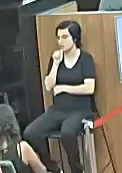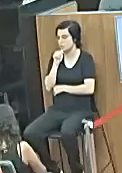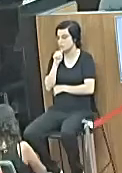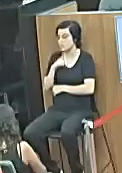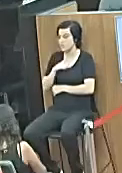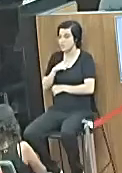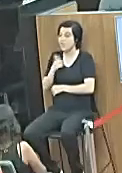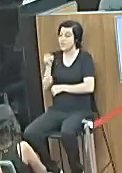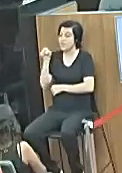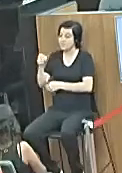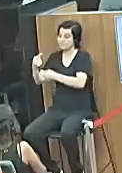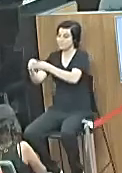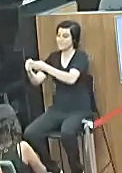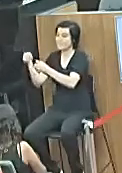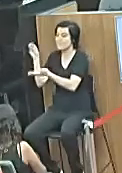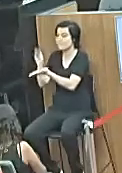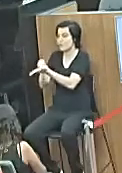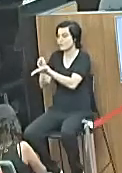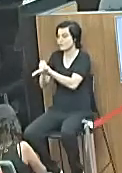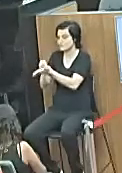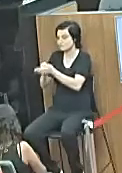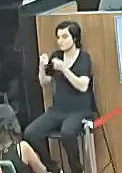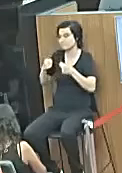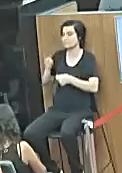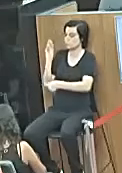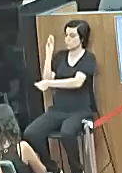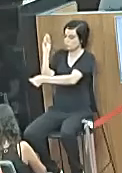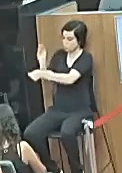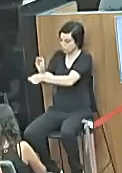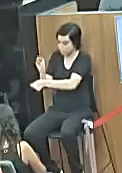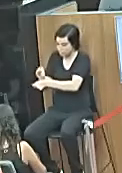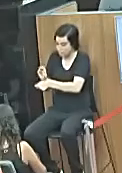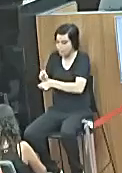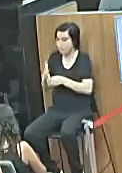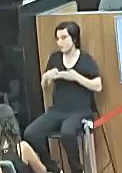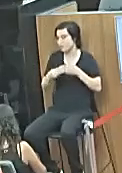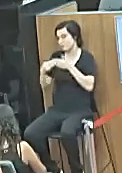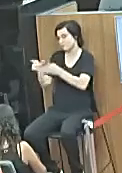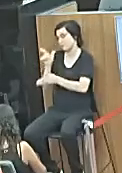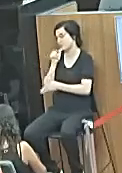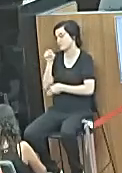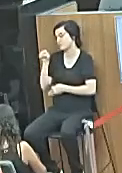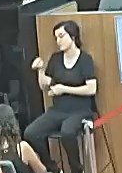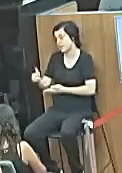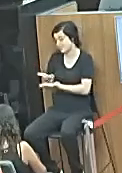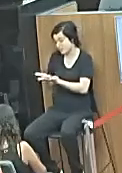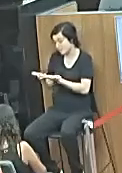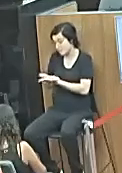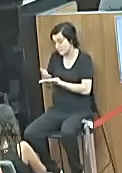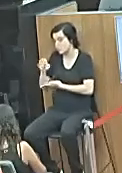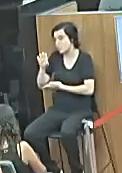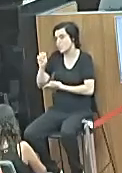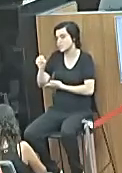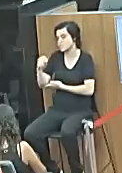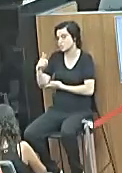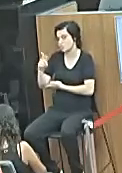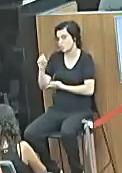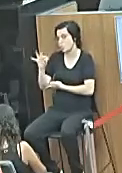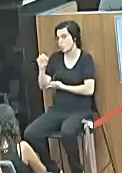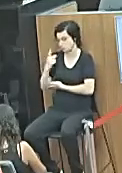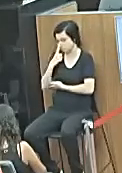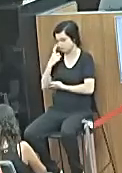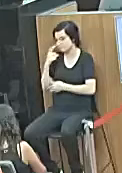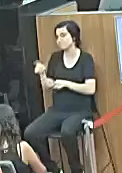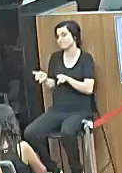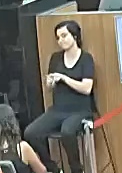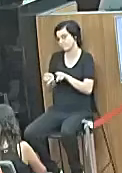acesso aos serviços de abastecimento de água e de esgoto sanitário garantir que não